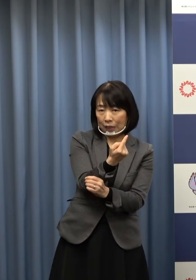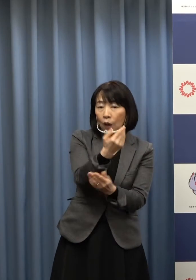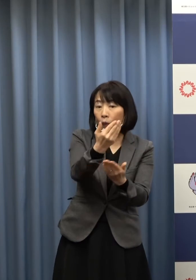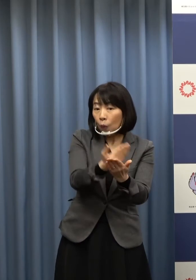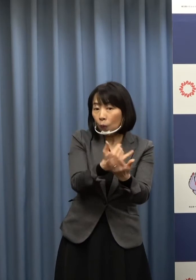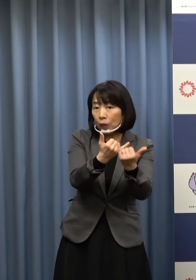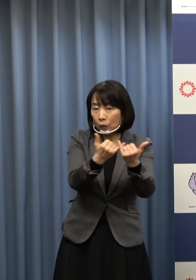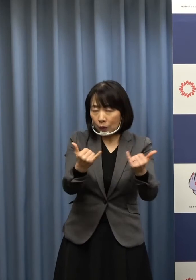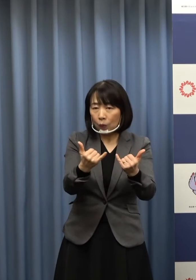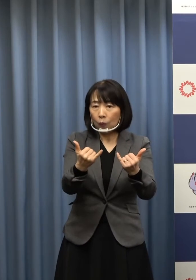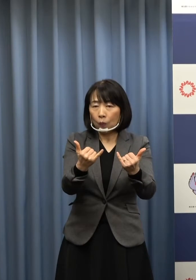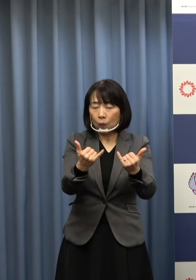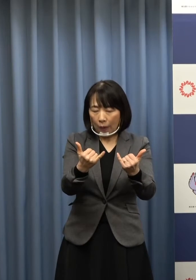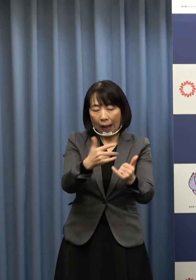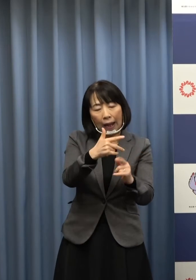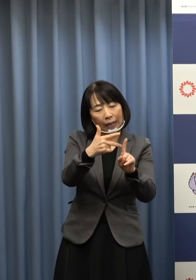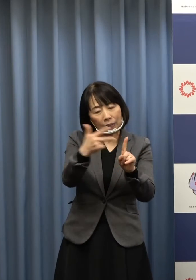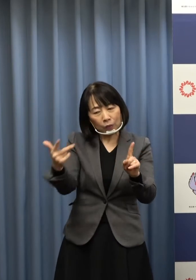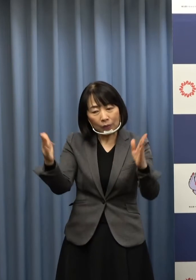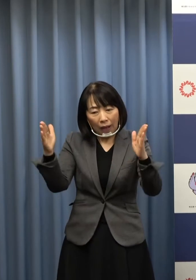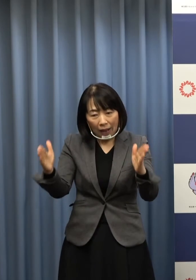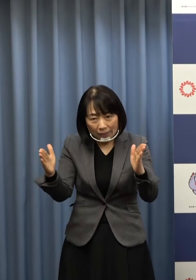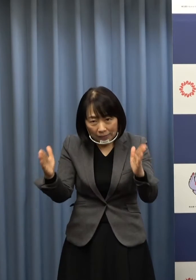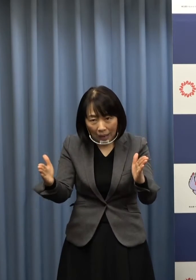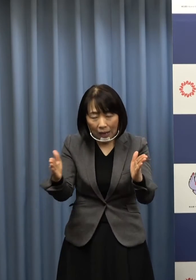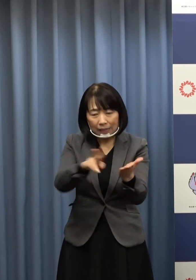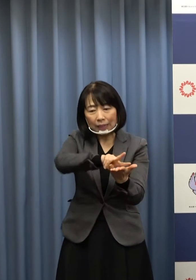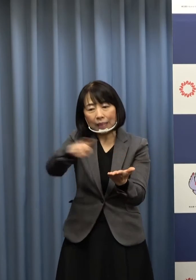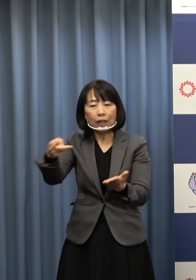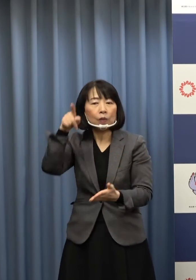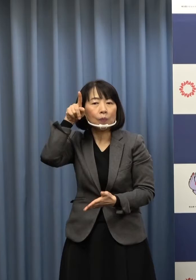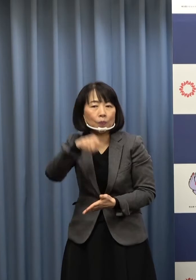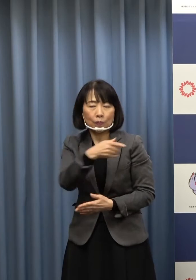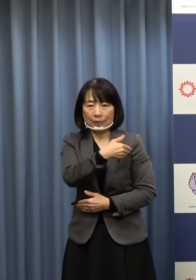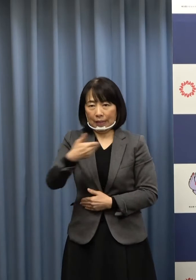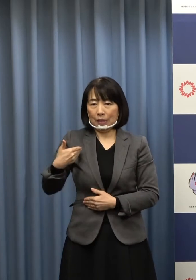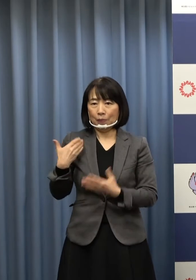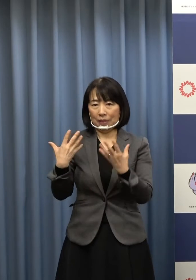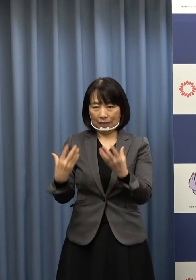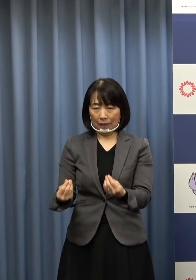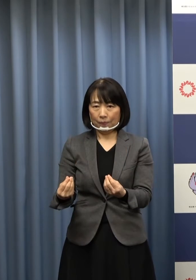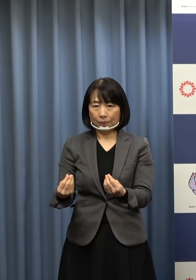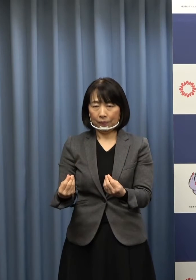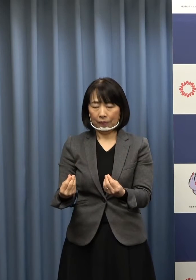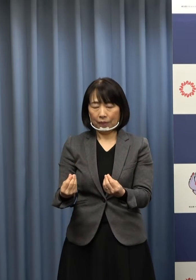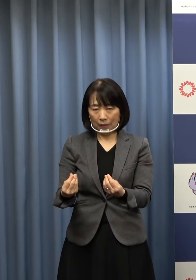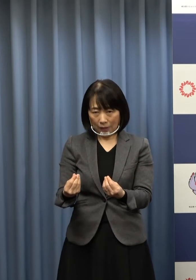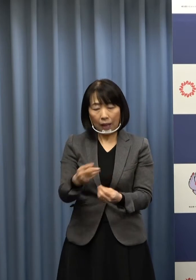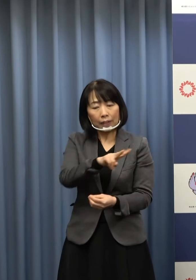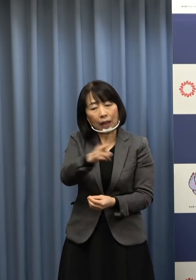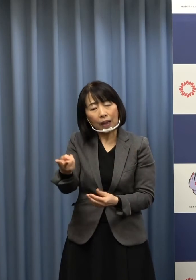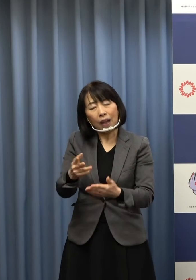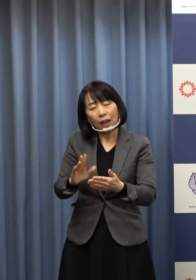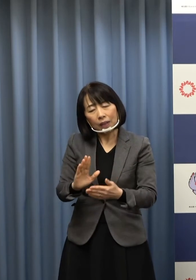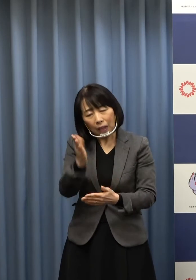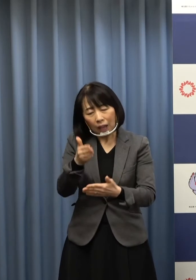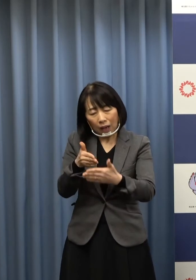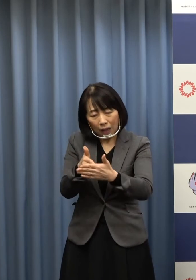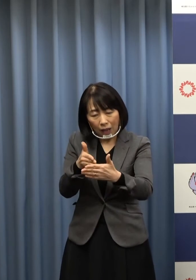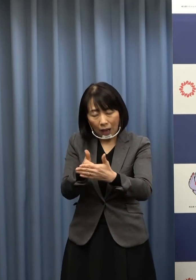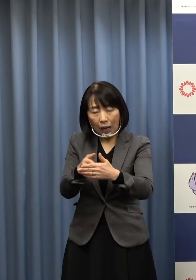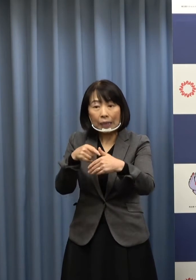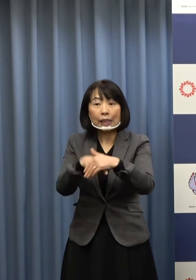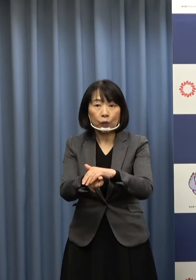ぼ1週間以内に転院をされているわけですけれども、そのうち転院できなかった理由というのが